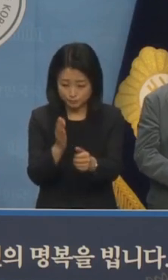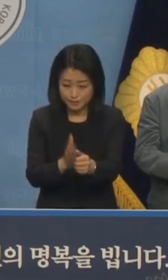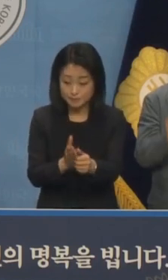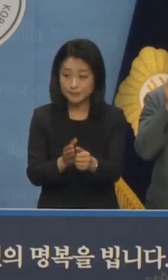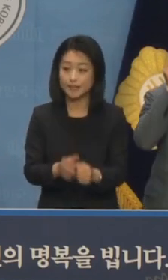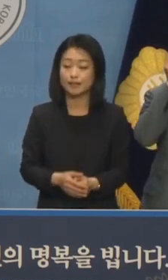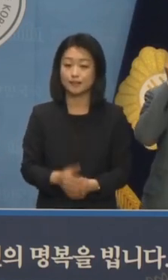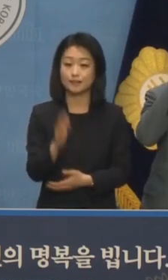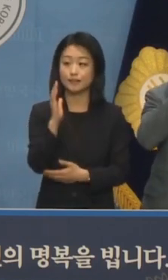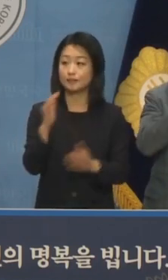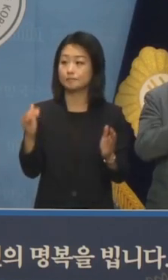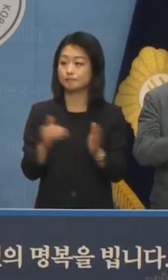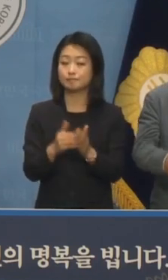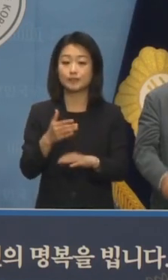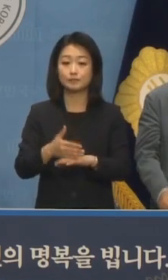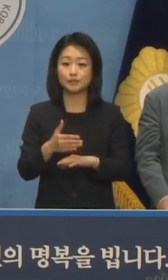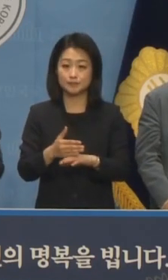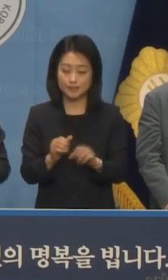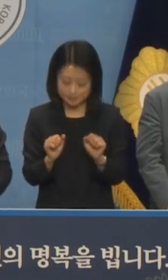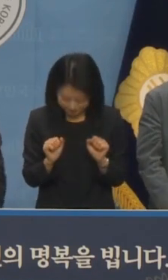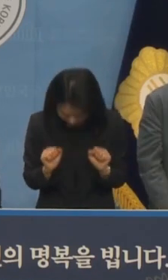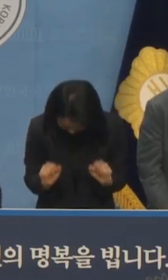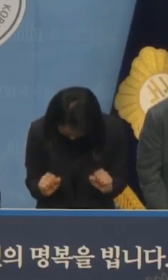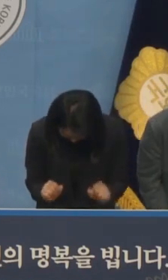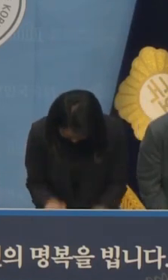기자를 마치겠습니다. 네, 감사합니다.